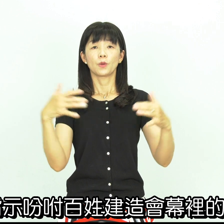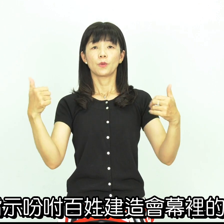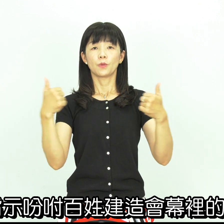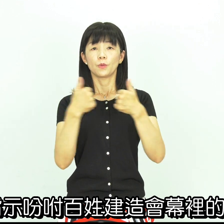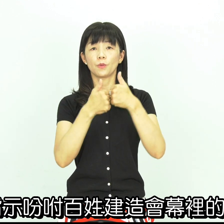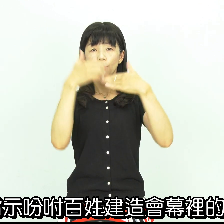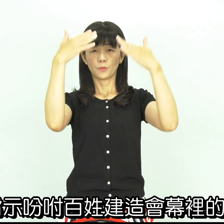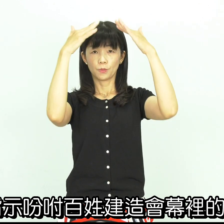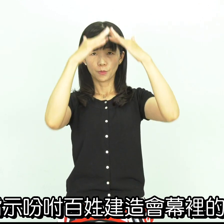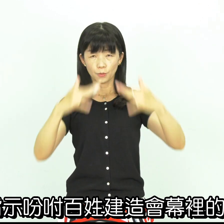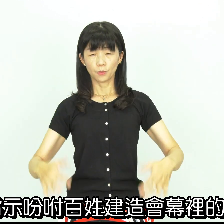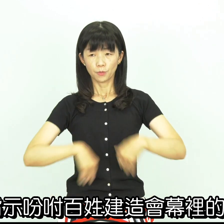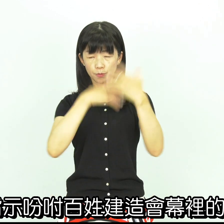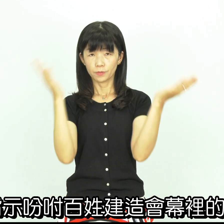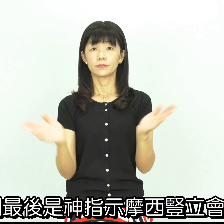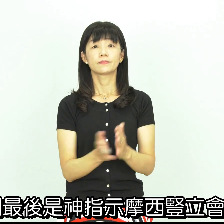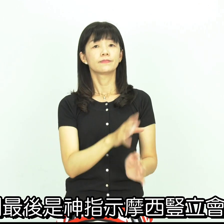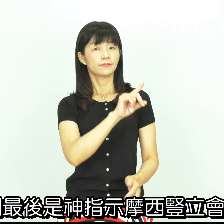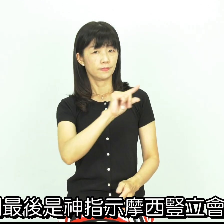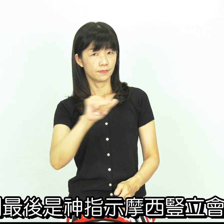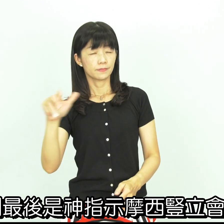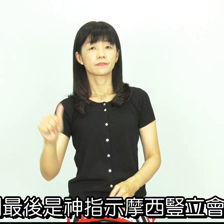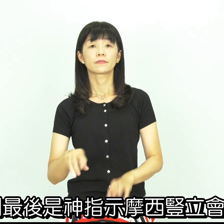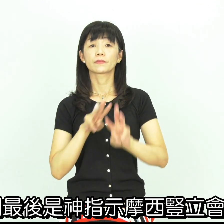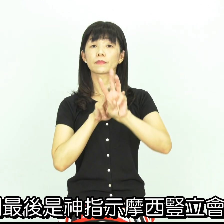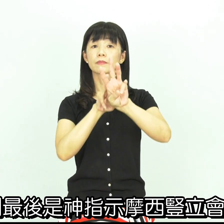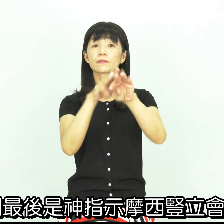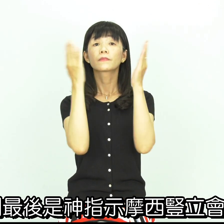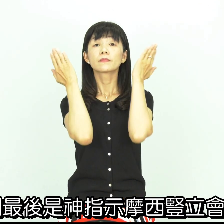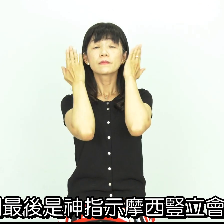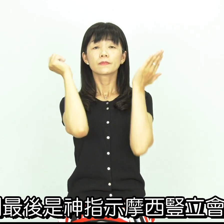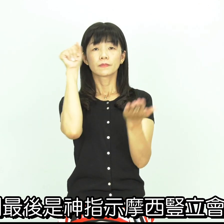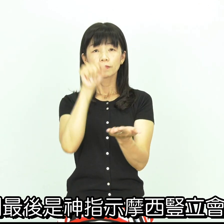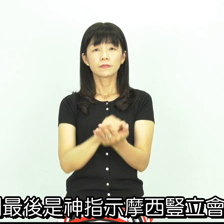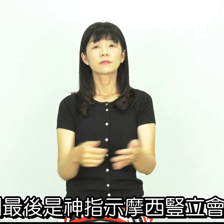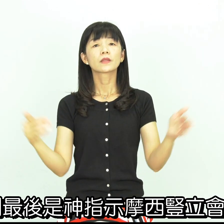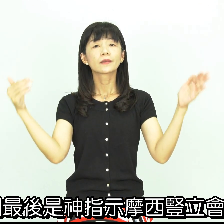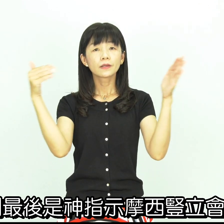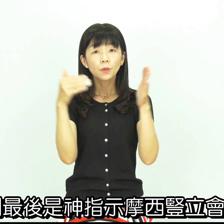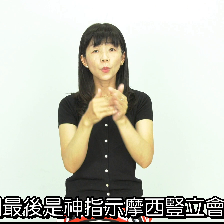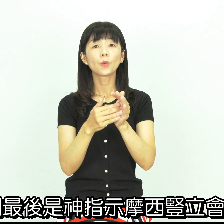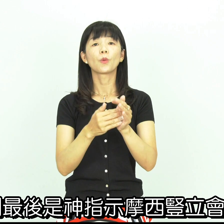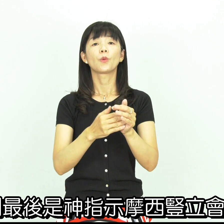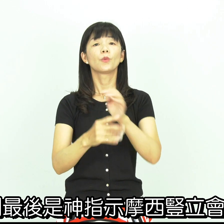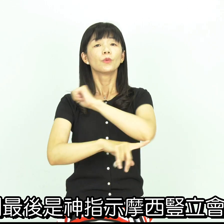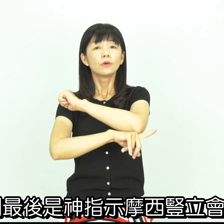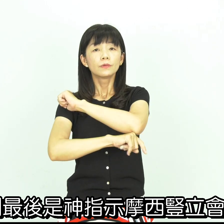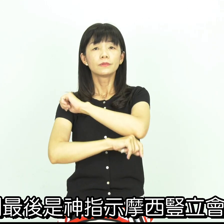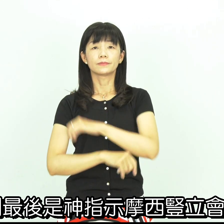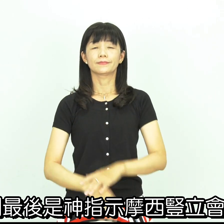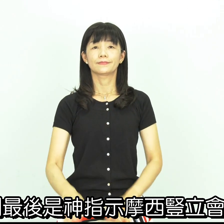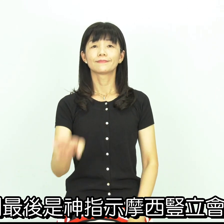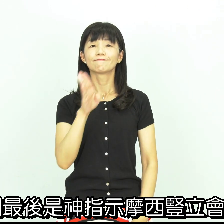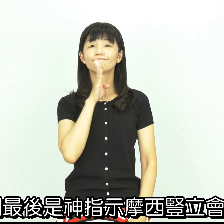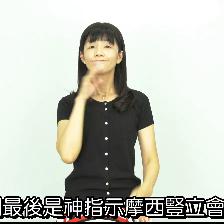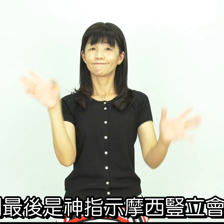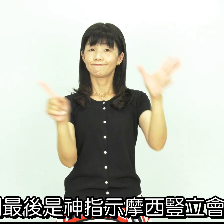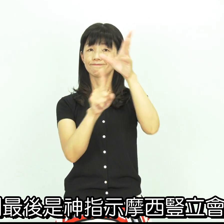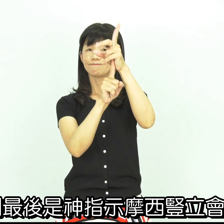具。出埃及记来到最后，是神指示摩西树立会